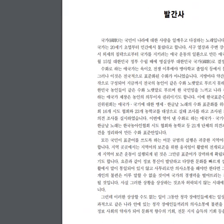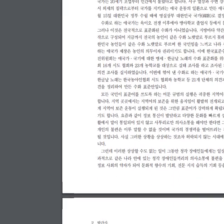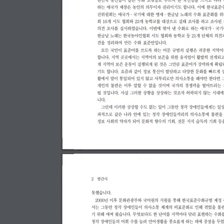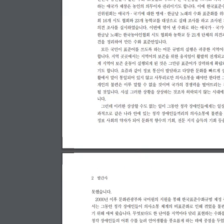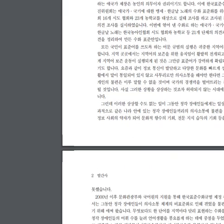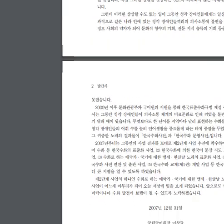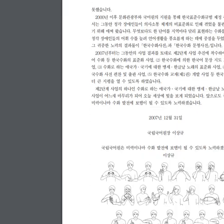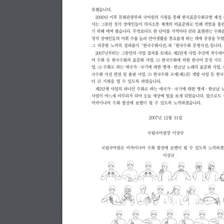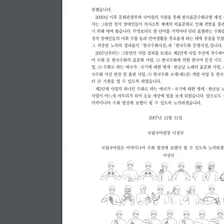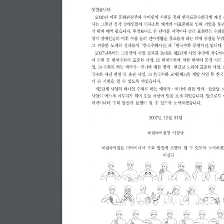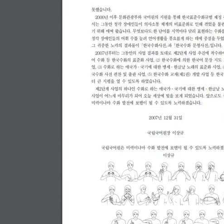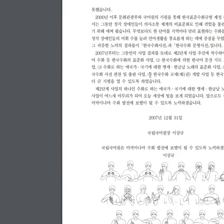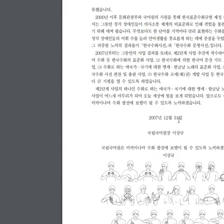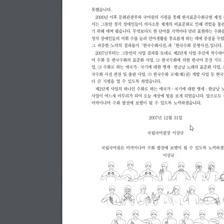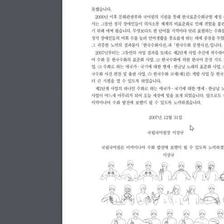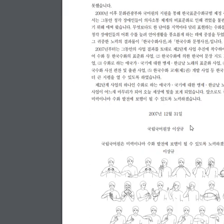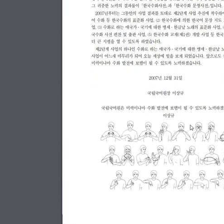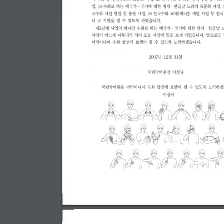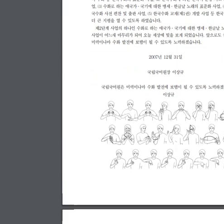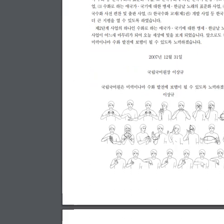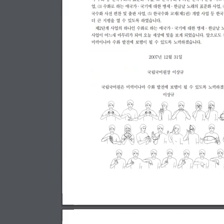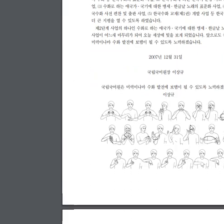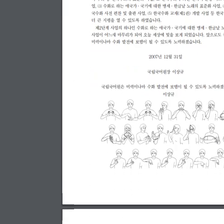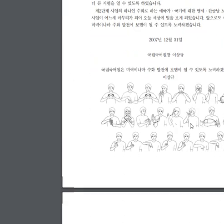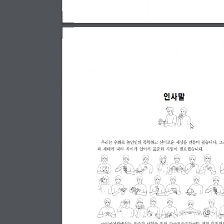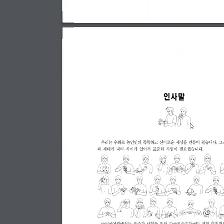있거든요. 발관사도 그렇고 뭐